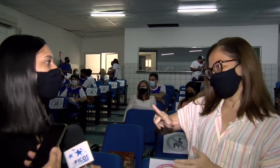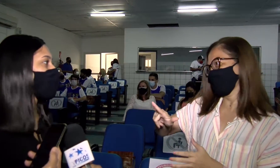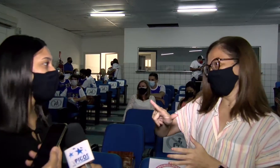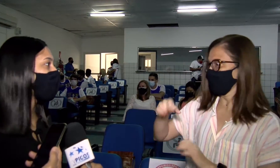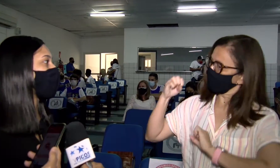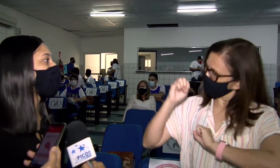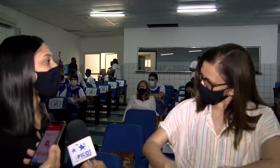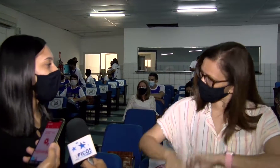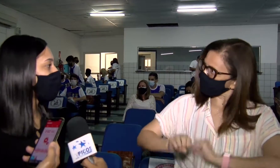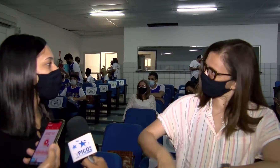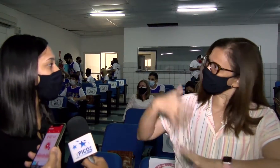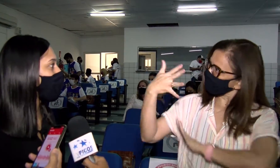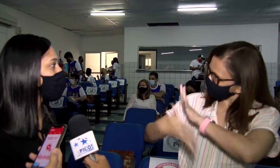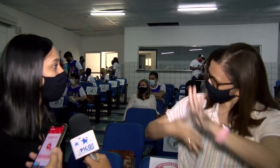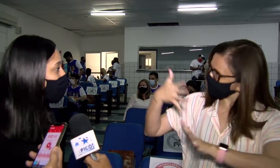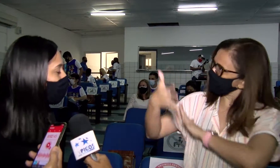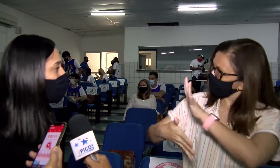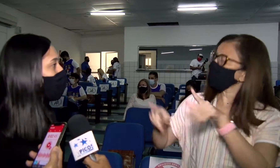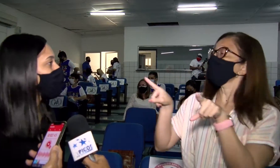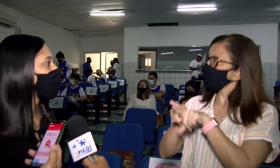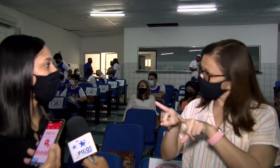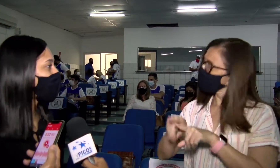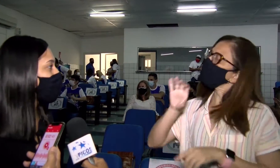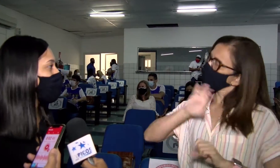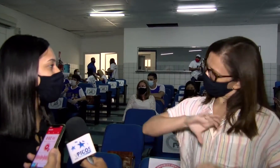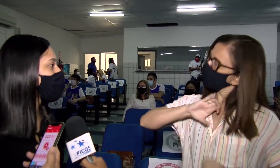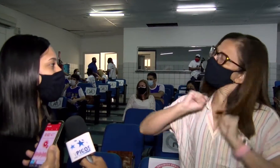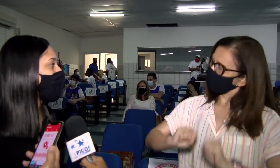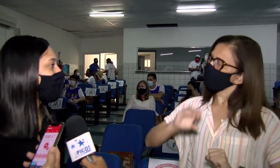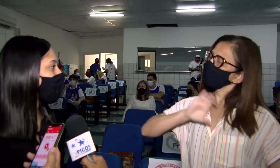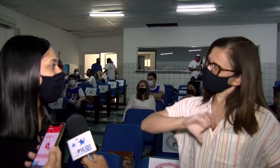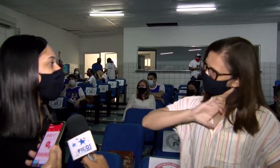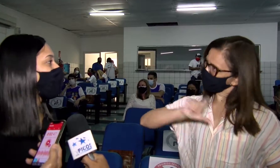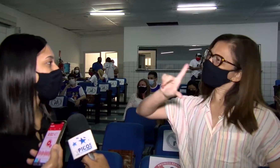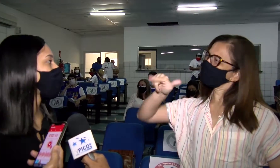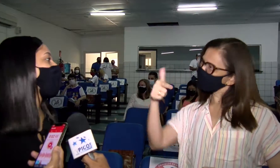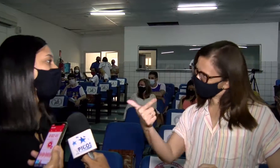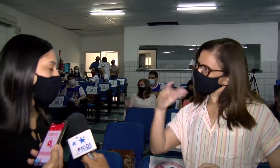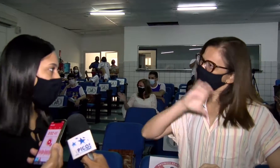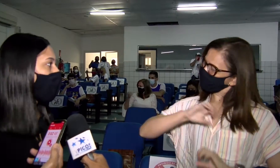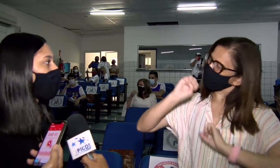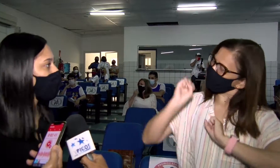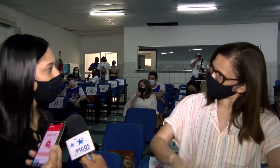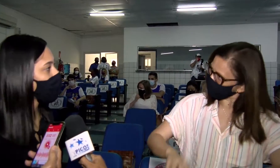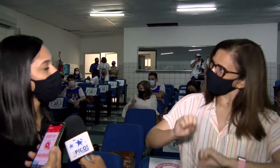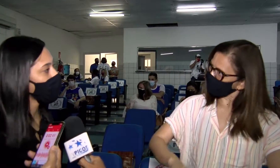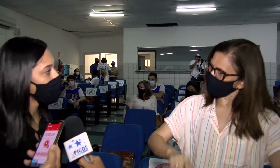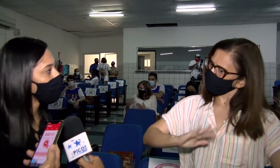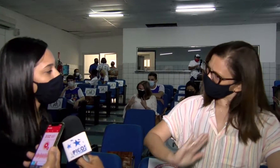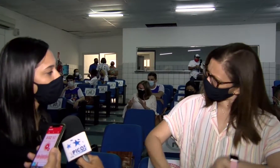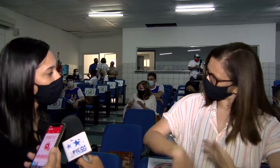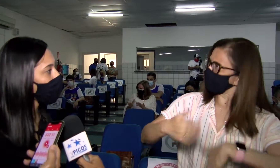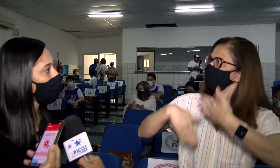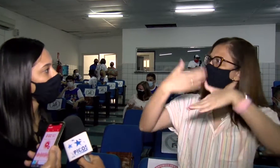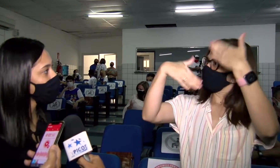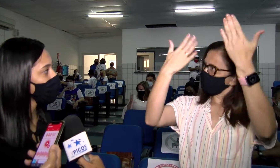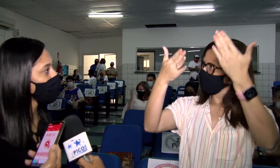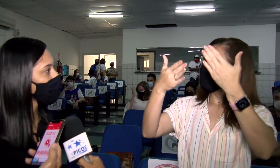conseguindo adquirir a sua língua, a Libras, e também com português, como segunda língua para o ensino de